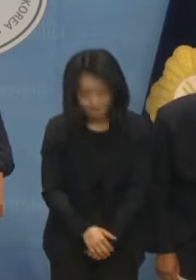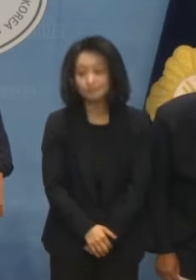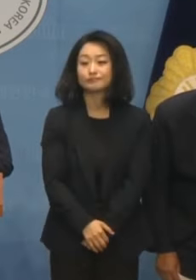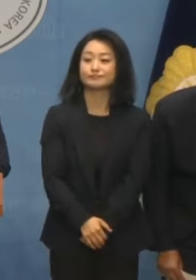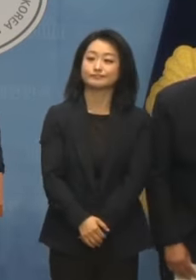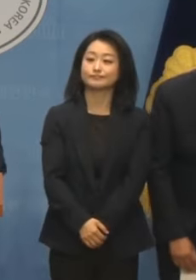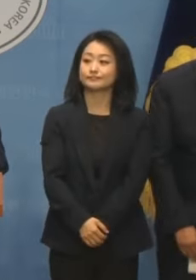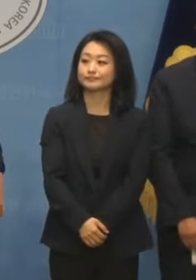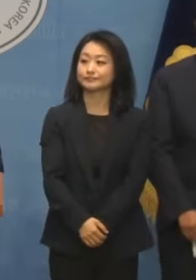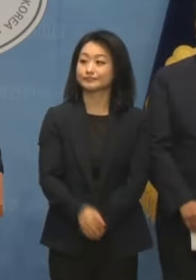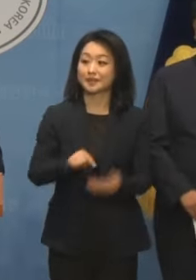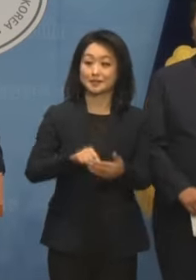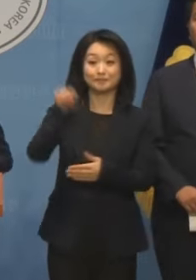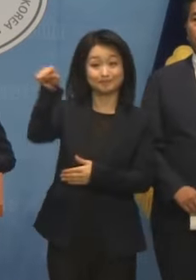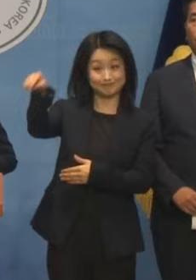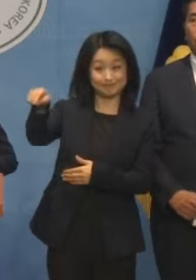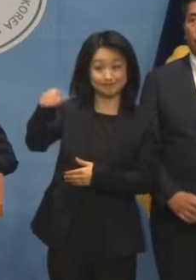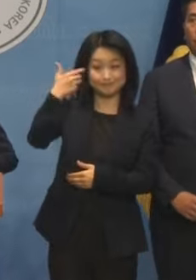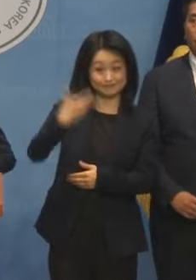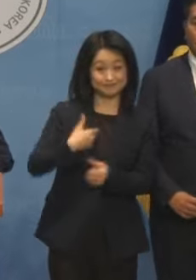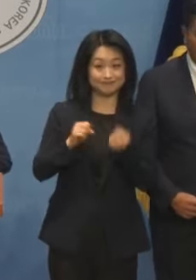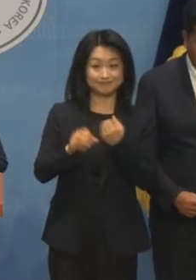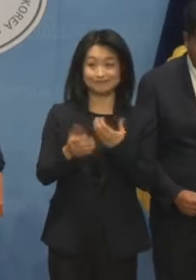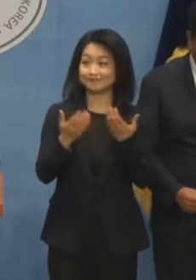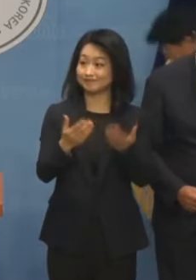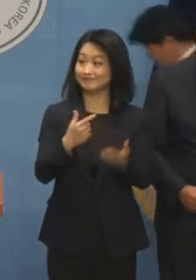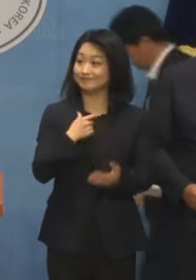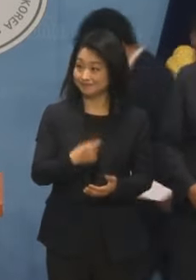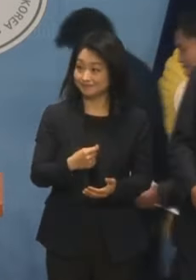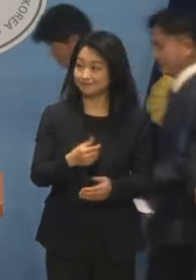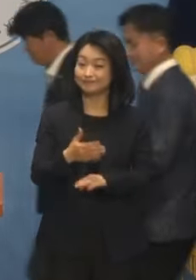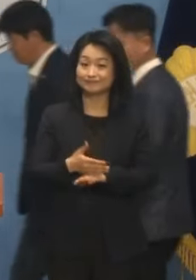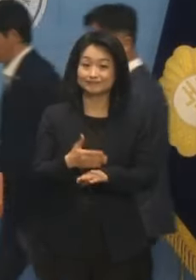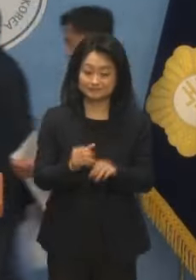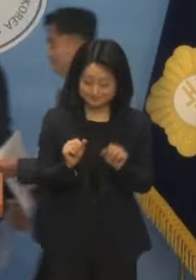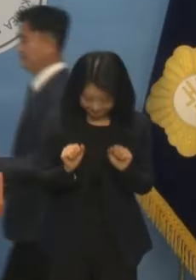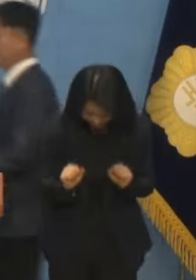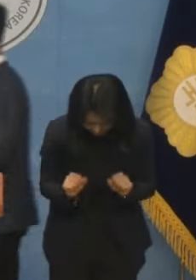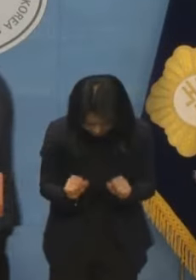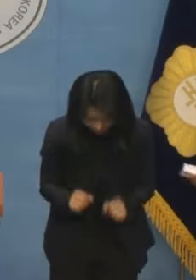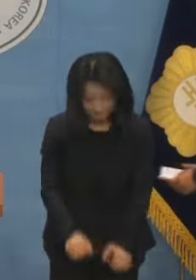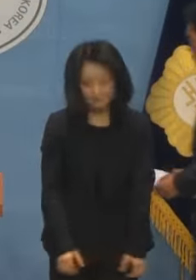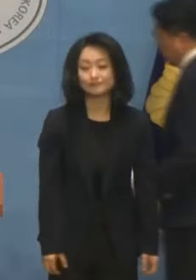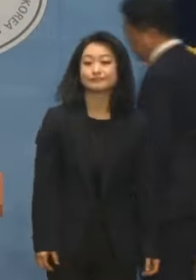밖에서 답변 또 질의응답하도록 하겠습니다. 감사합니다.